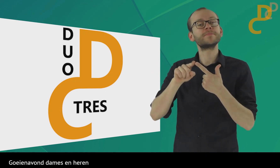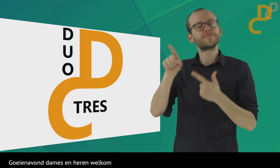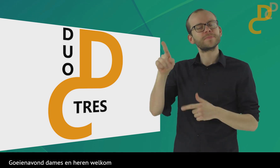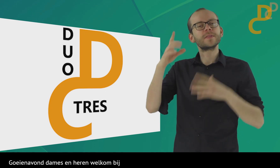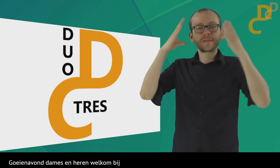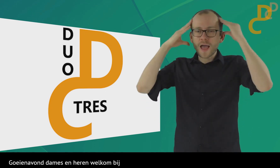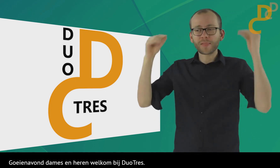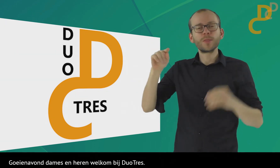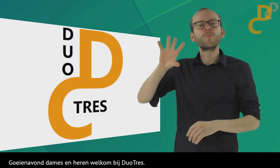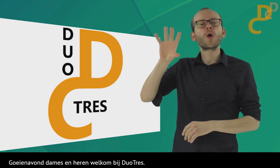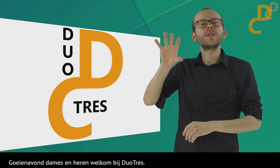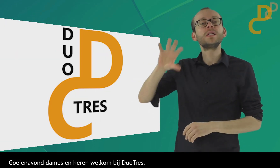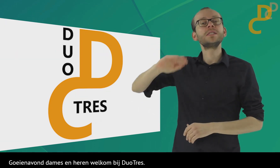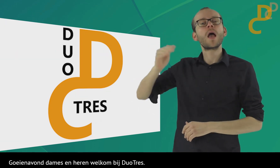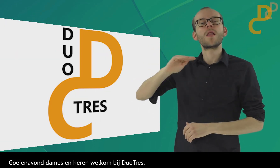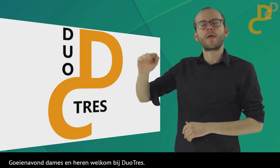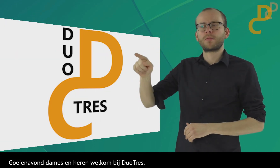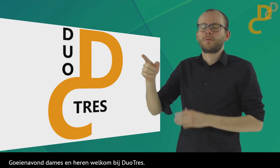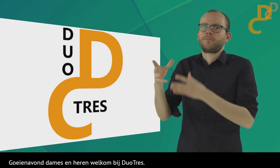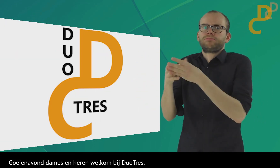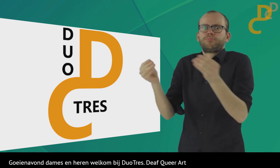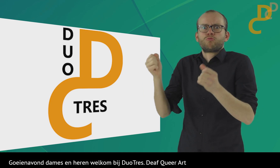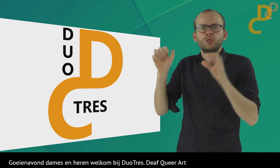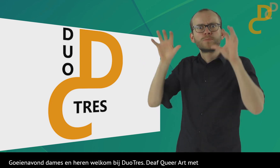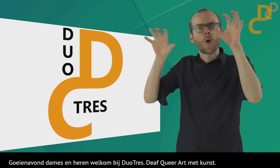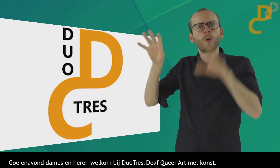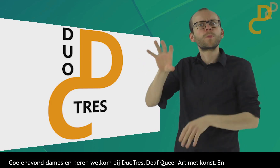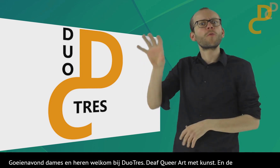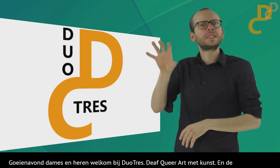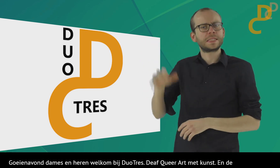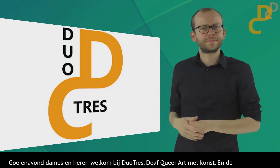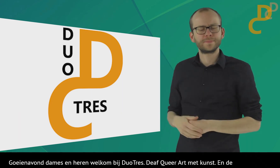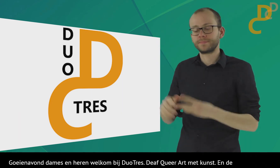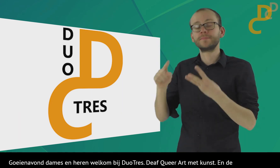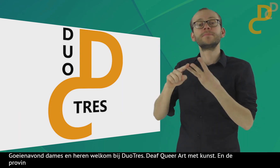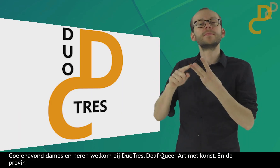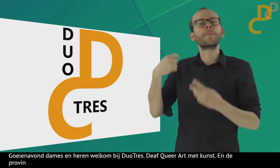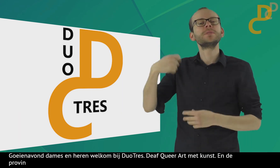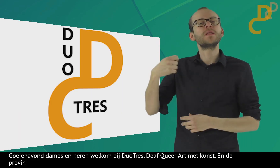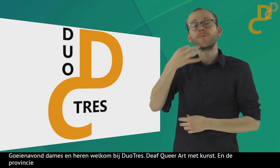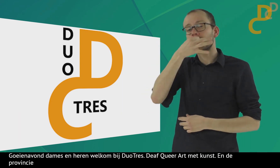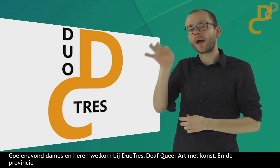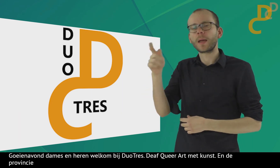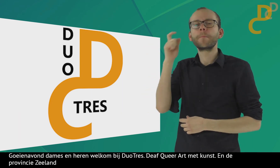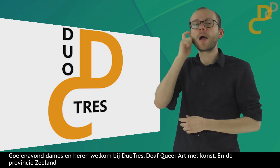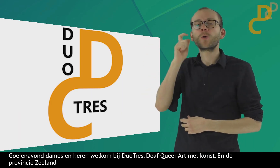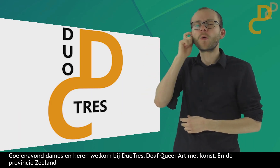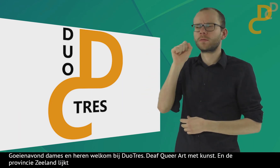kunst. Dan in Nederland, de provincie Zeeland, is zo leeg, het lijkt een spookprovincie.